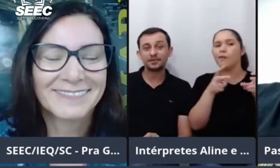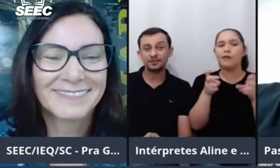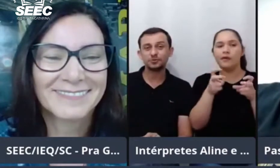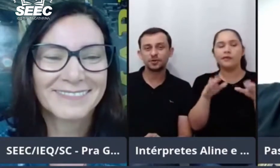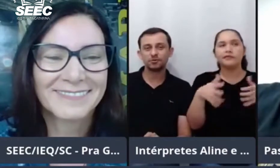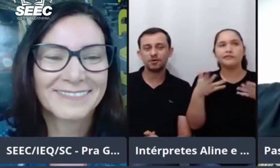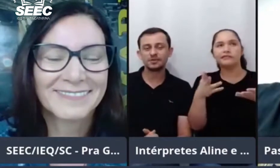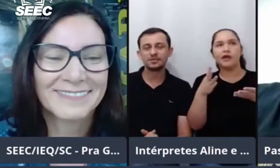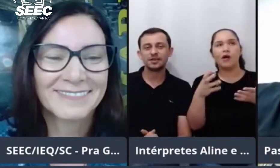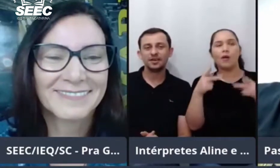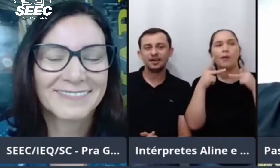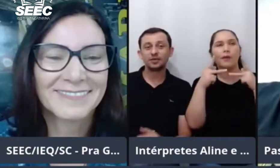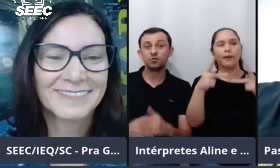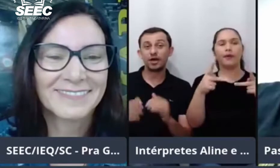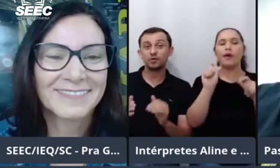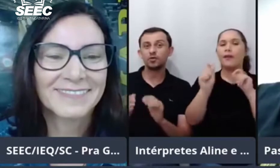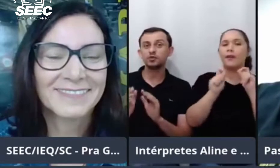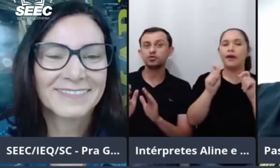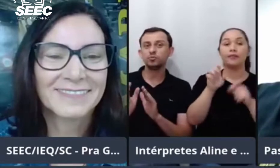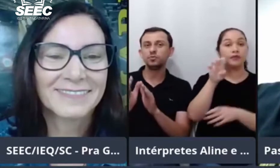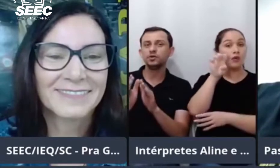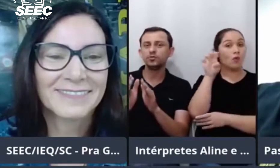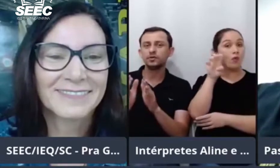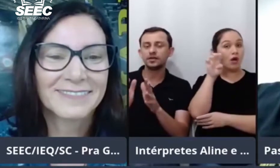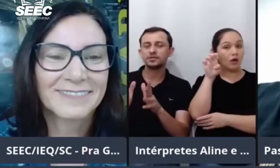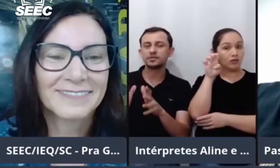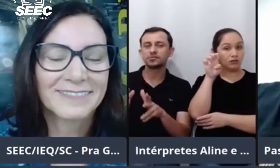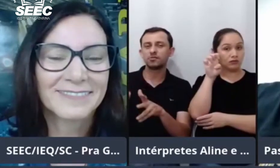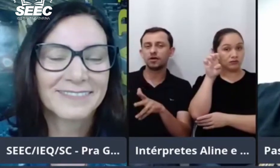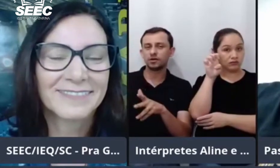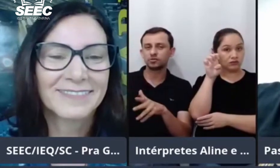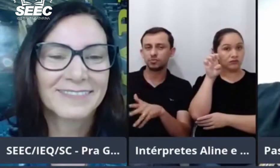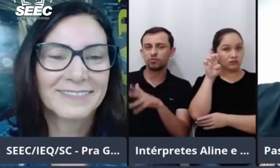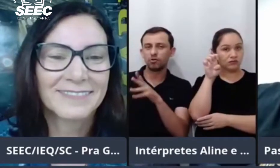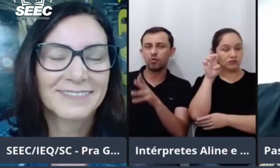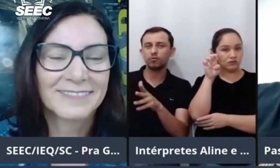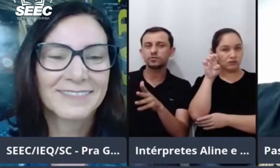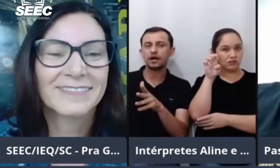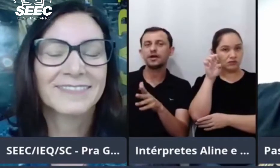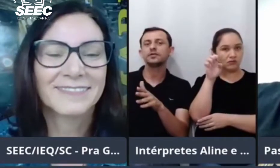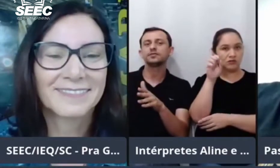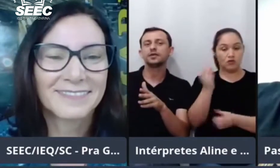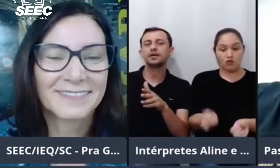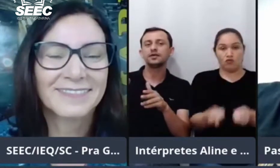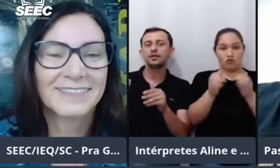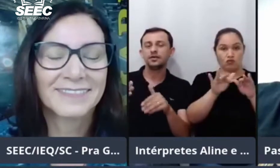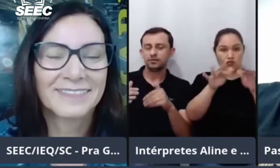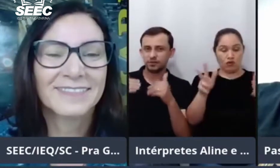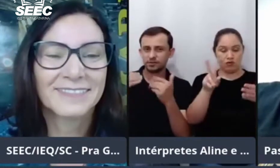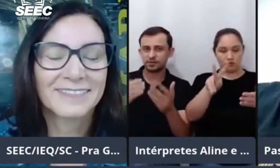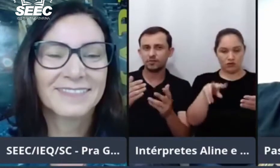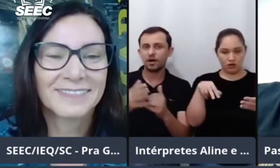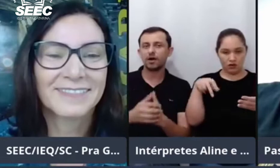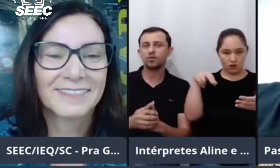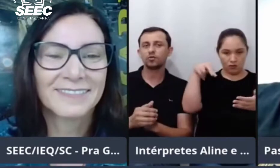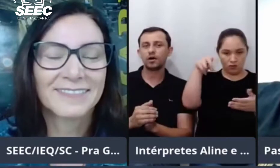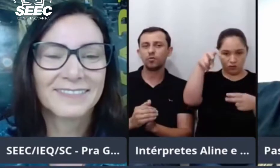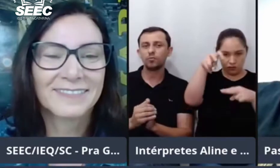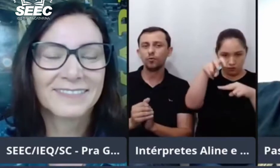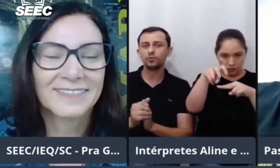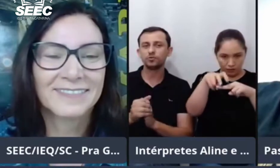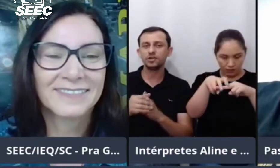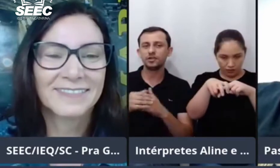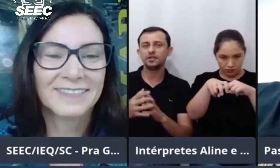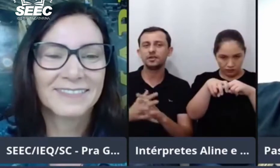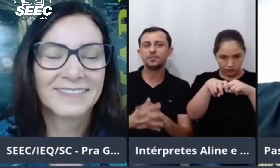muito impactante para nós é que o Eglon ele subiu, né, em direção subiu ao altar, né, em direção